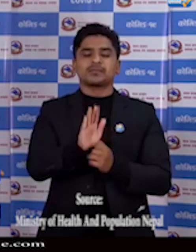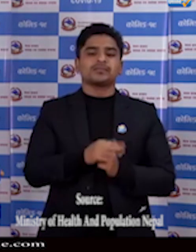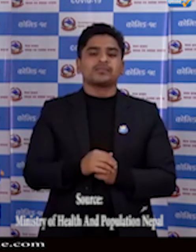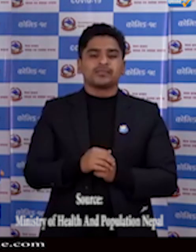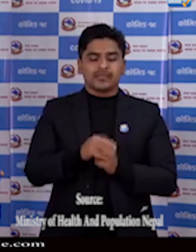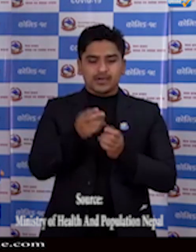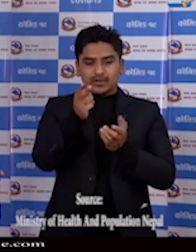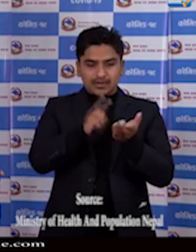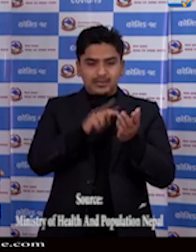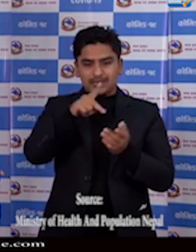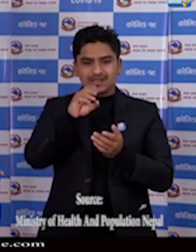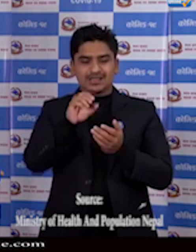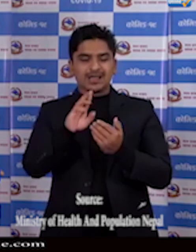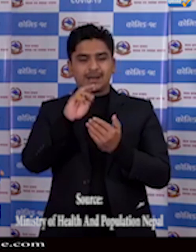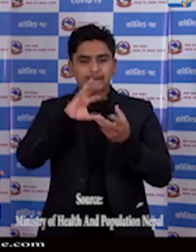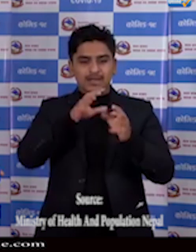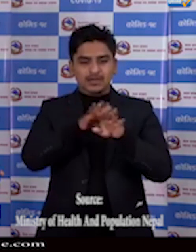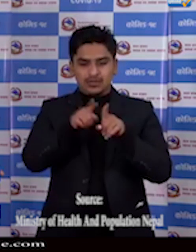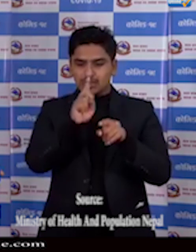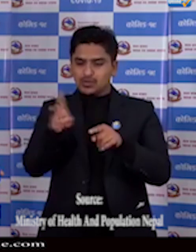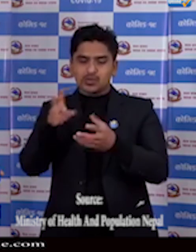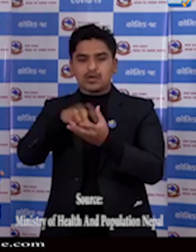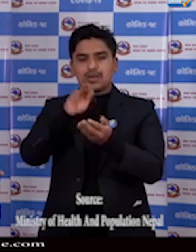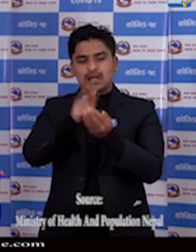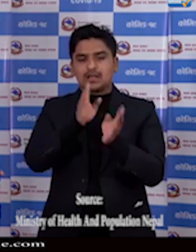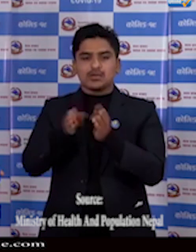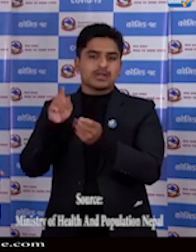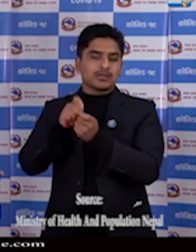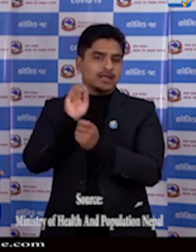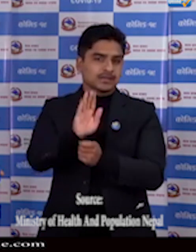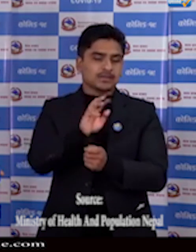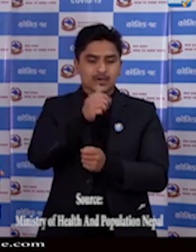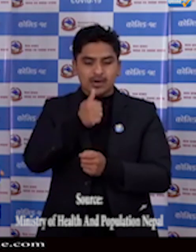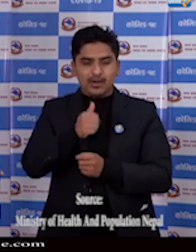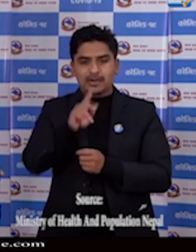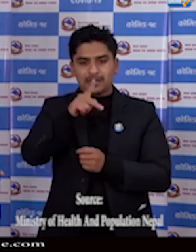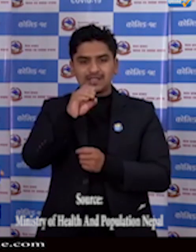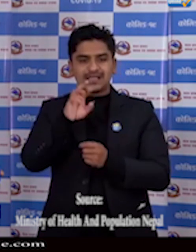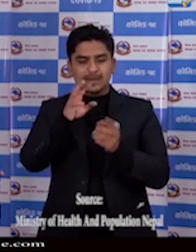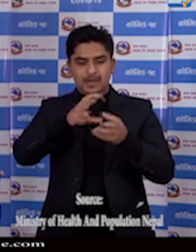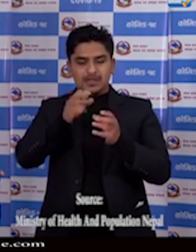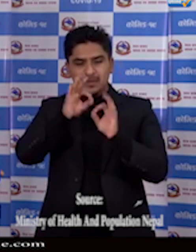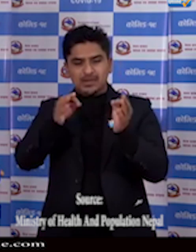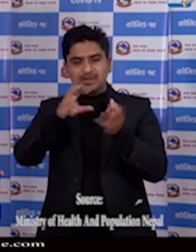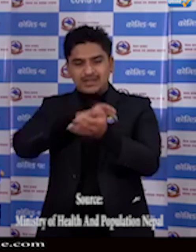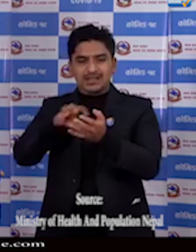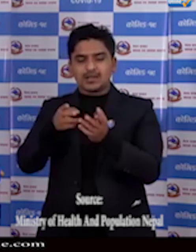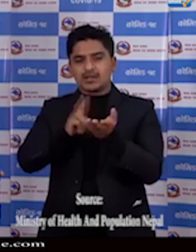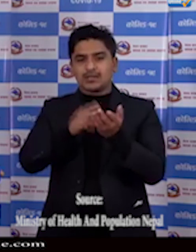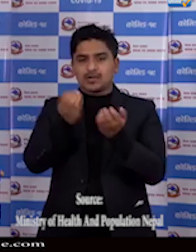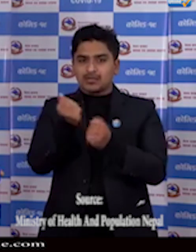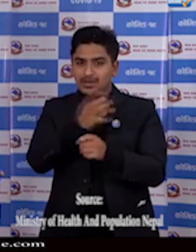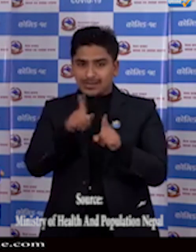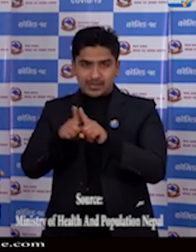त्यसै गरी थप पिसिआर मसिनहरू पनि यी ठाउँहरूमा नै राख्ने हामीले प्लान पनि गरेका छौँ। अब पिसिआर मसिनका विभिन्न स्थानमा थप गर्नुभन्दा